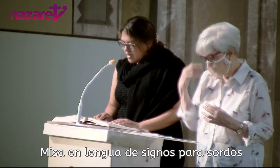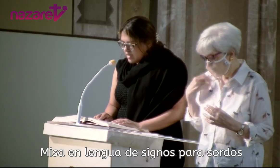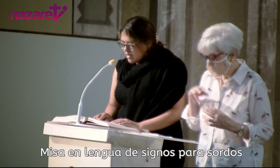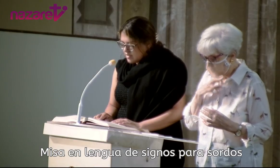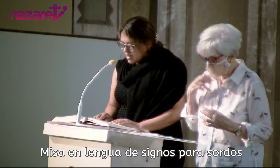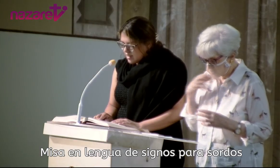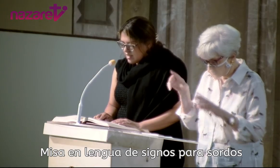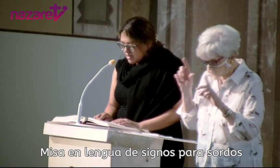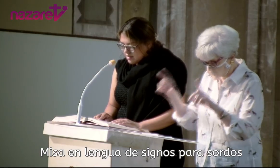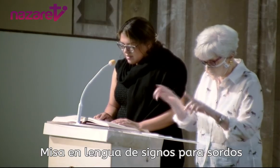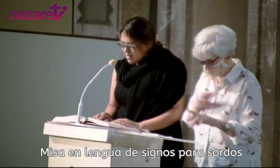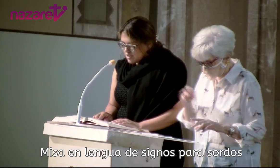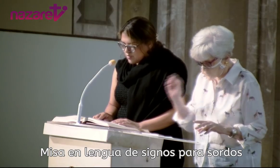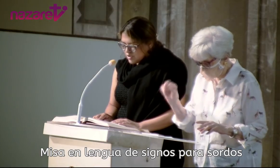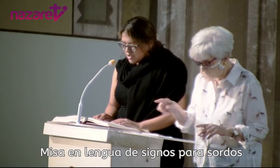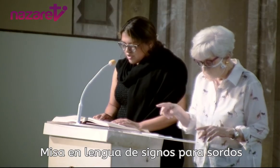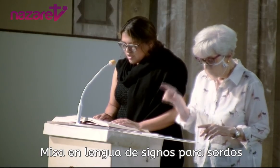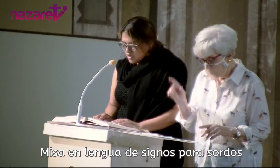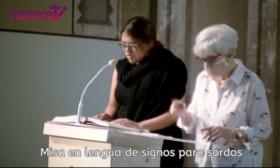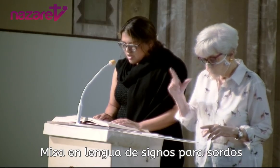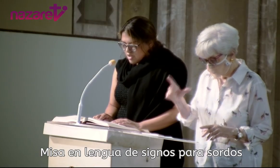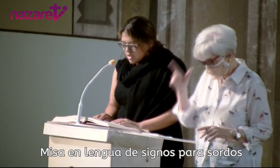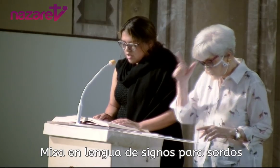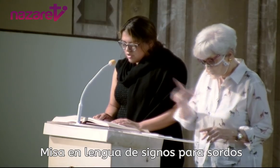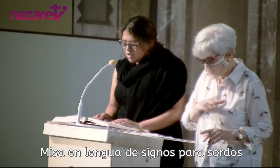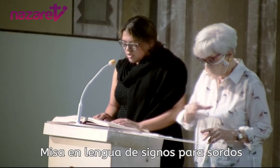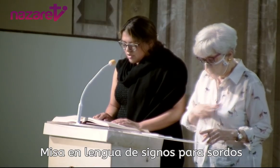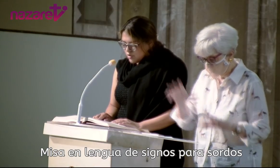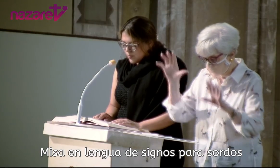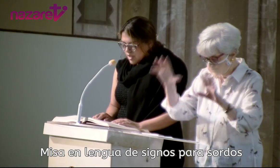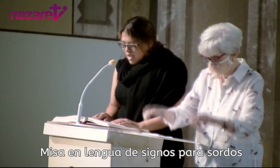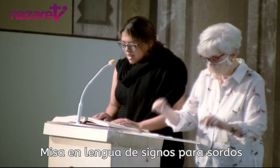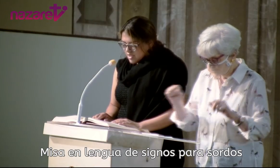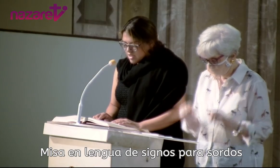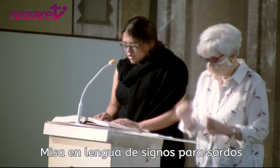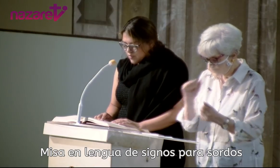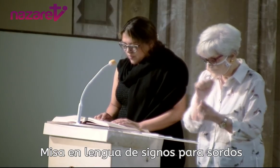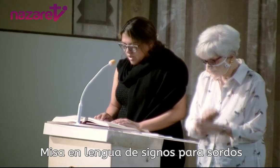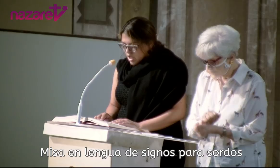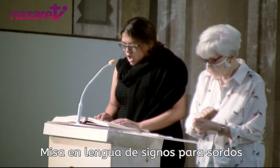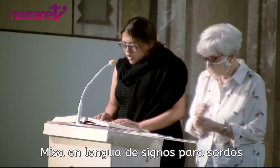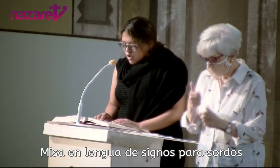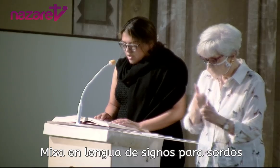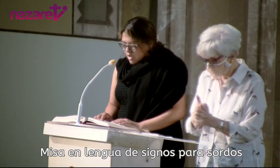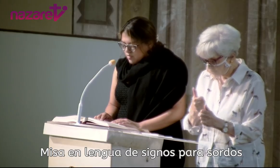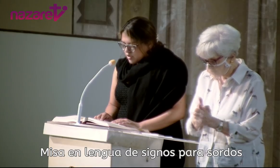el Sanedrín y el sumo sacerdote los interrogó, diciendo: ¿no os habíamos